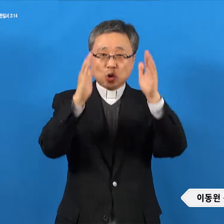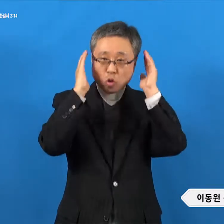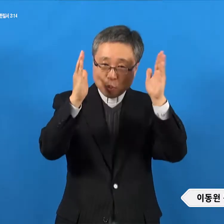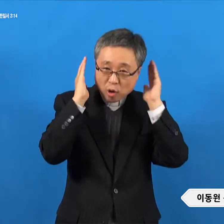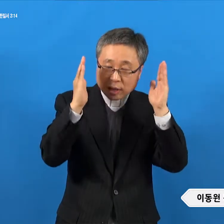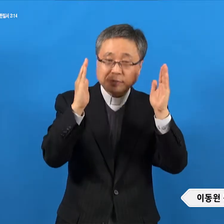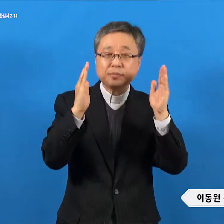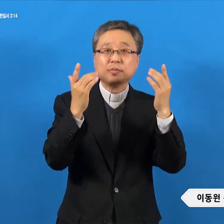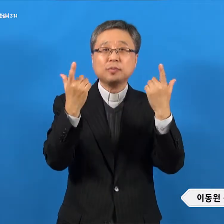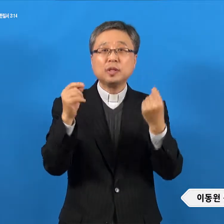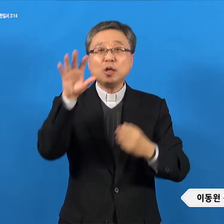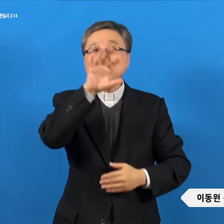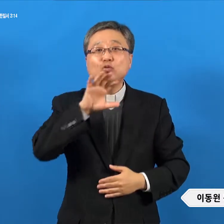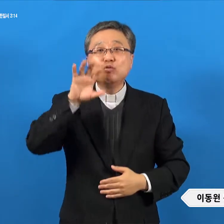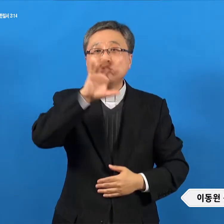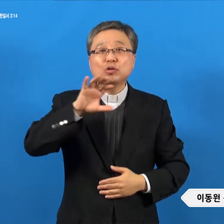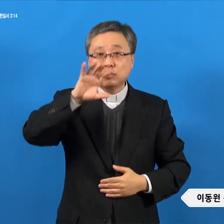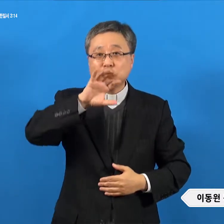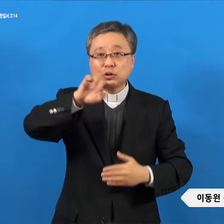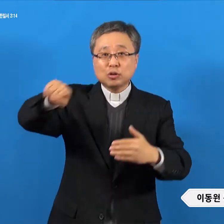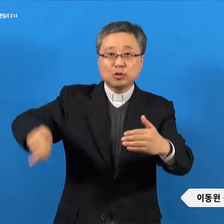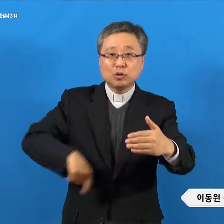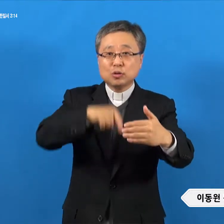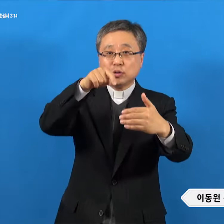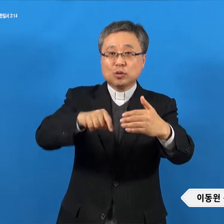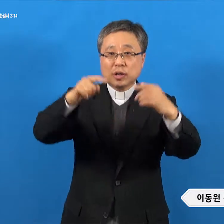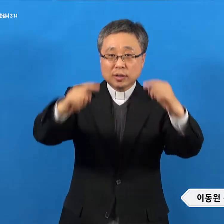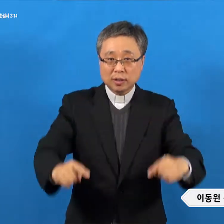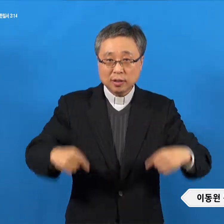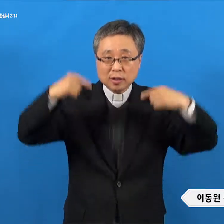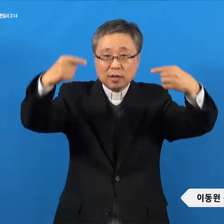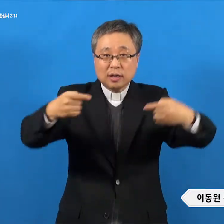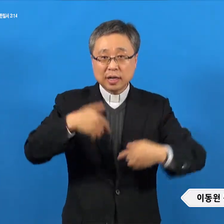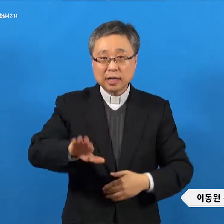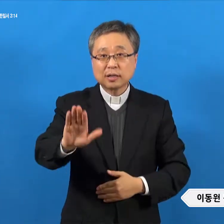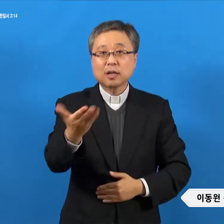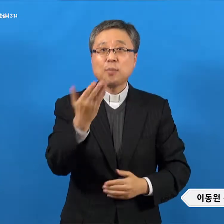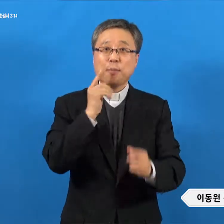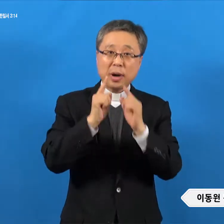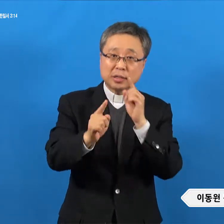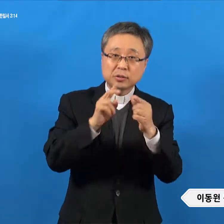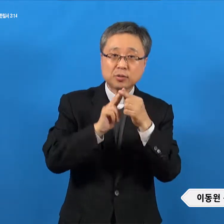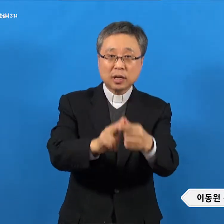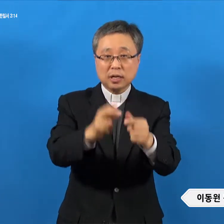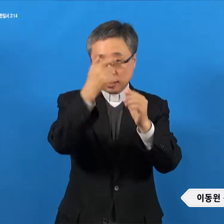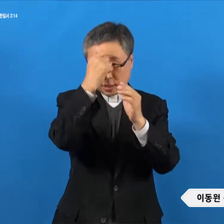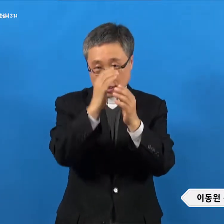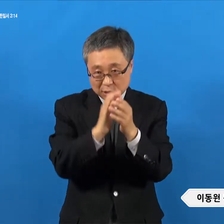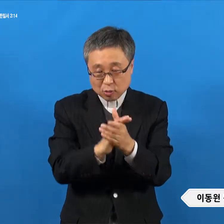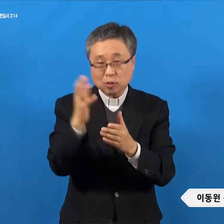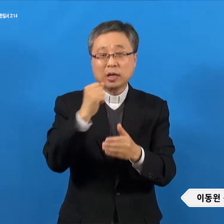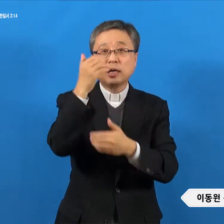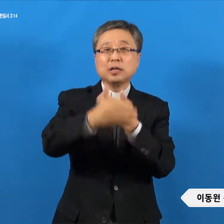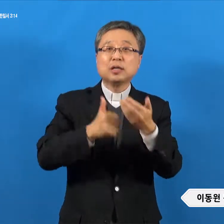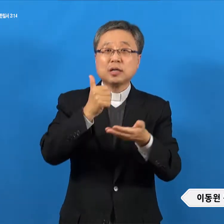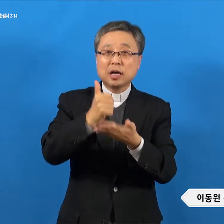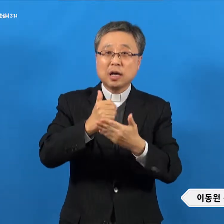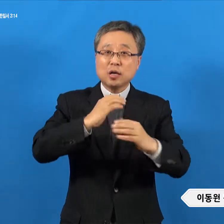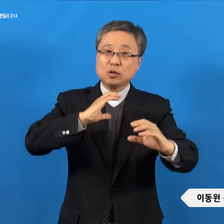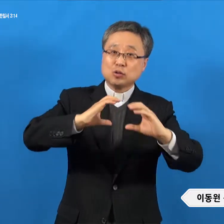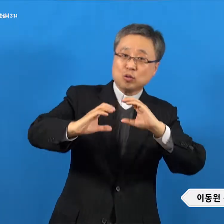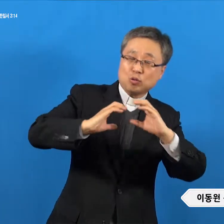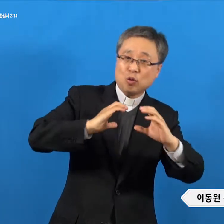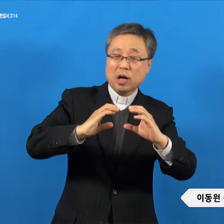공부하는 그런 훈련 속에 들어가셔야 합니다. 그리고 날마다 말씀과 기도로 하나님과 소통하는 시간, 큐티라고